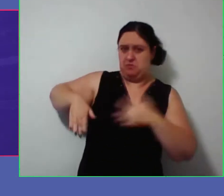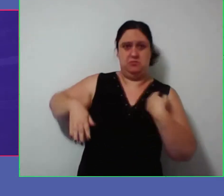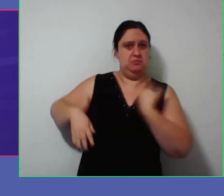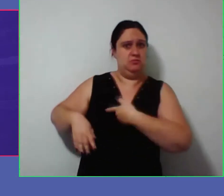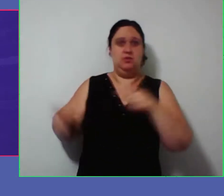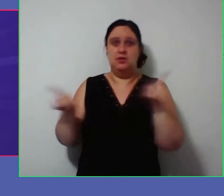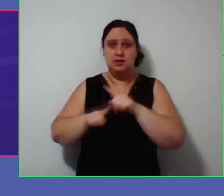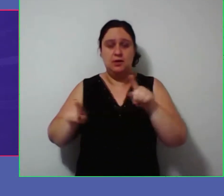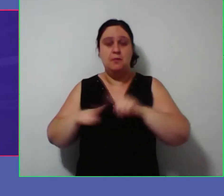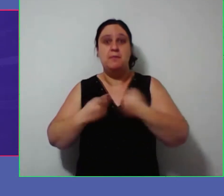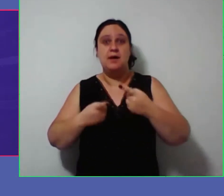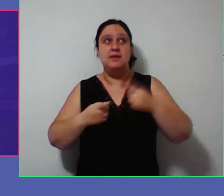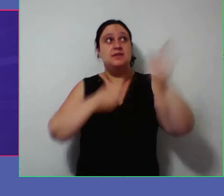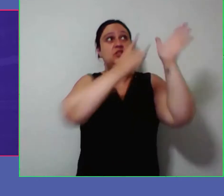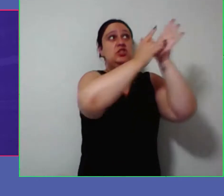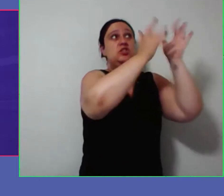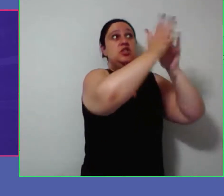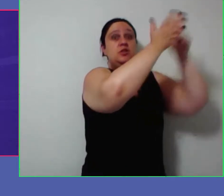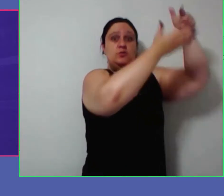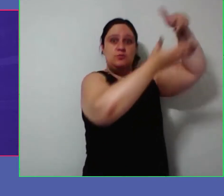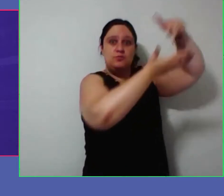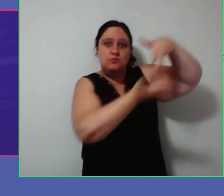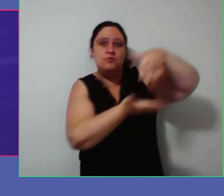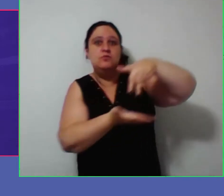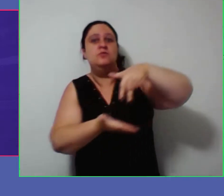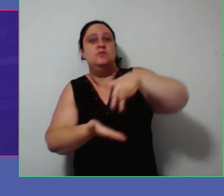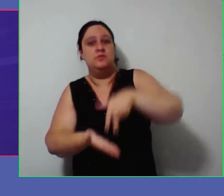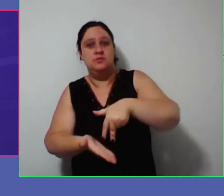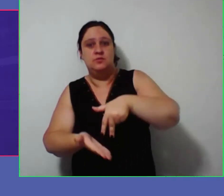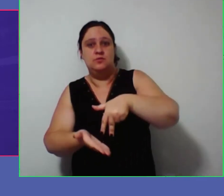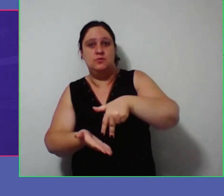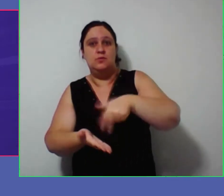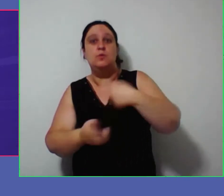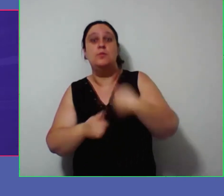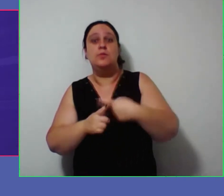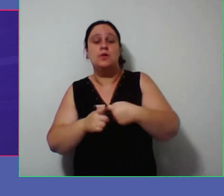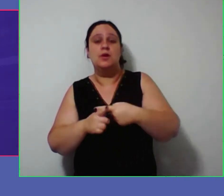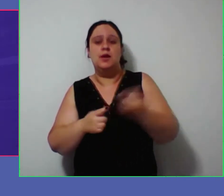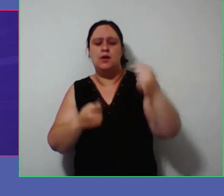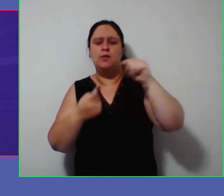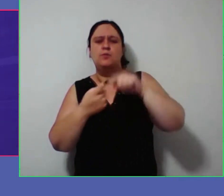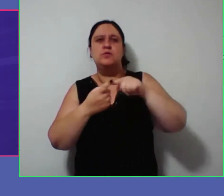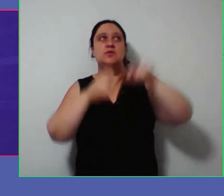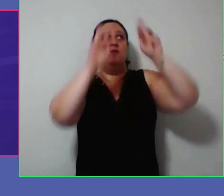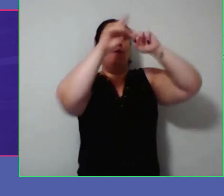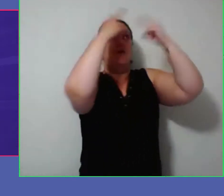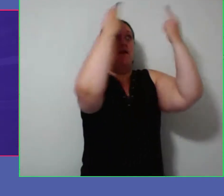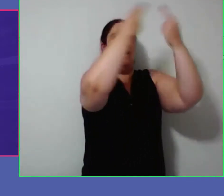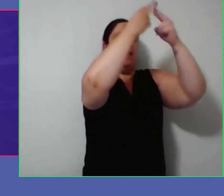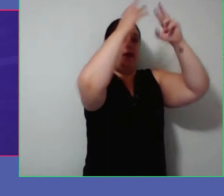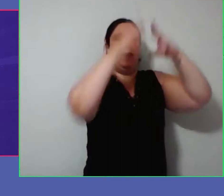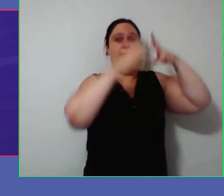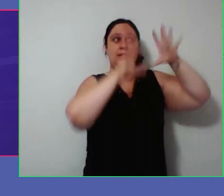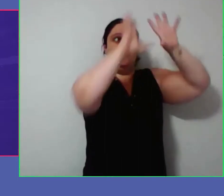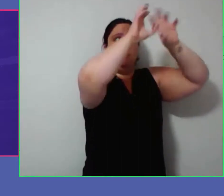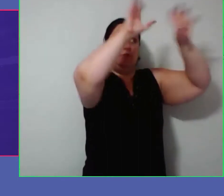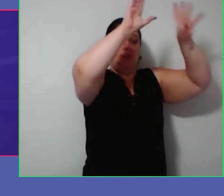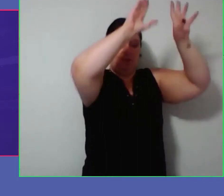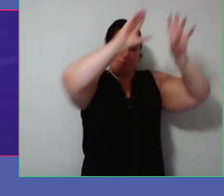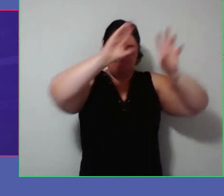céus, para trazer o reino novamente aqui na terra. João Batista, ele já pregava como precursor de Jesus: